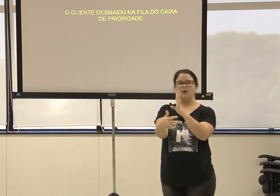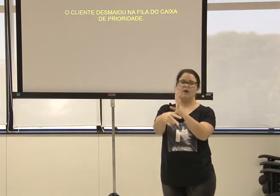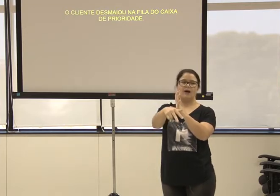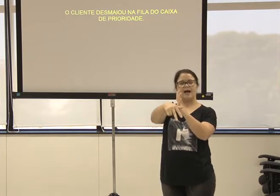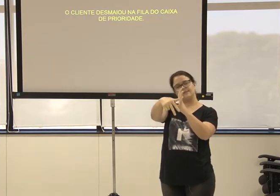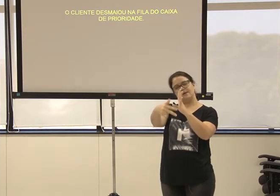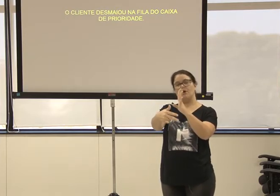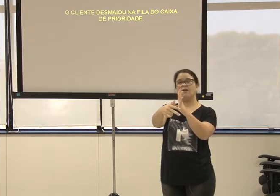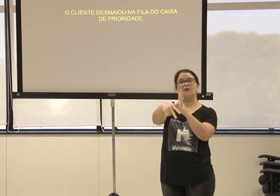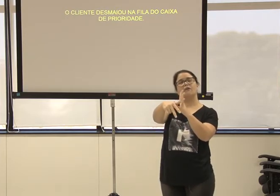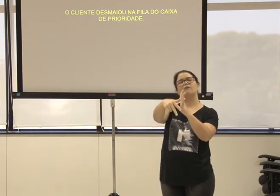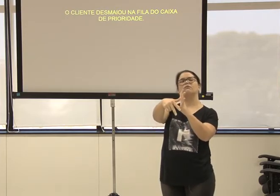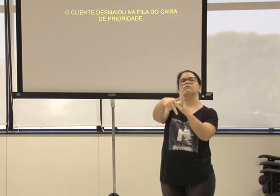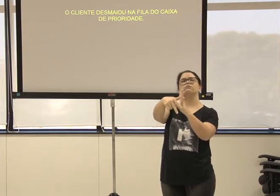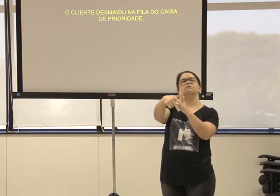dor. A senha morreu.